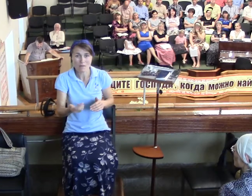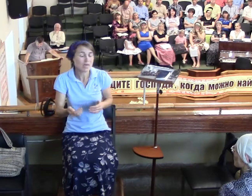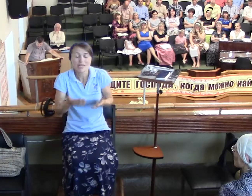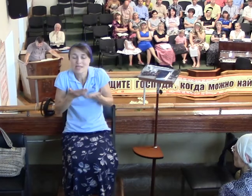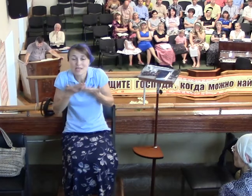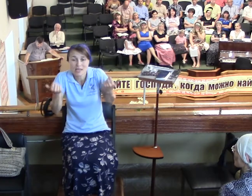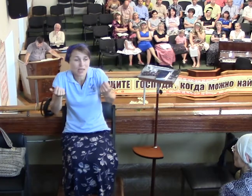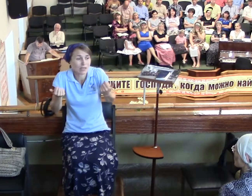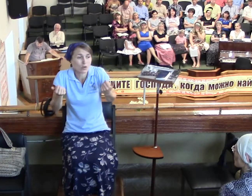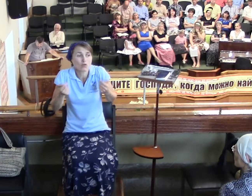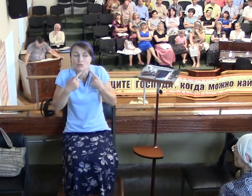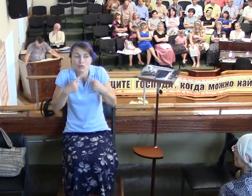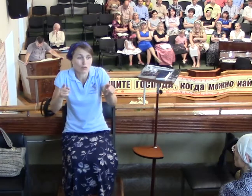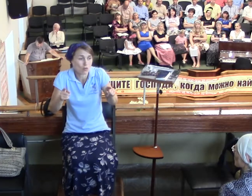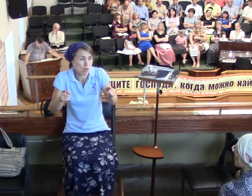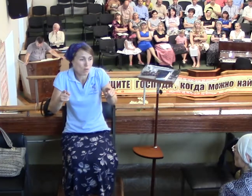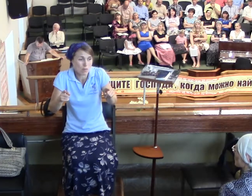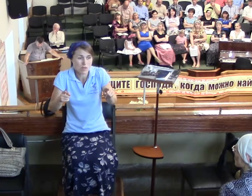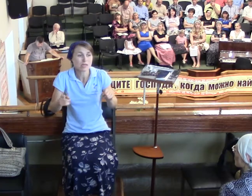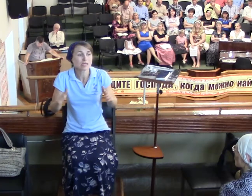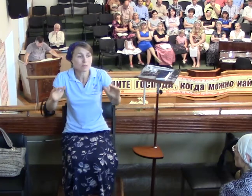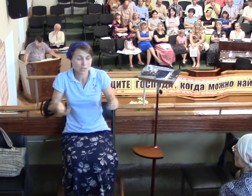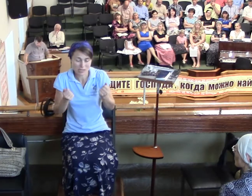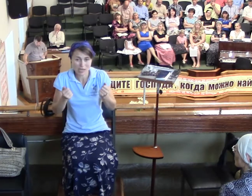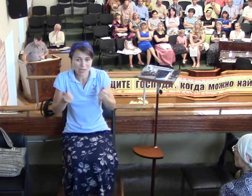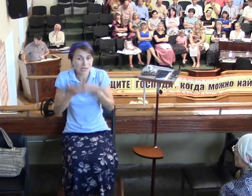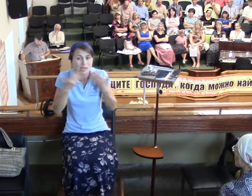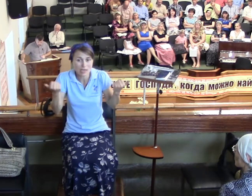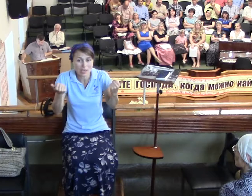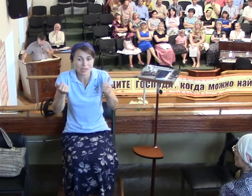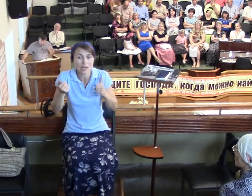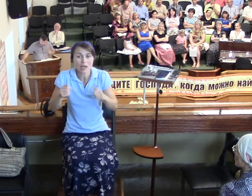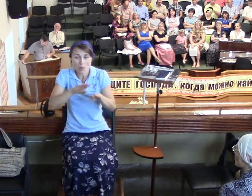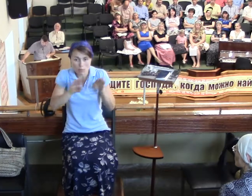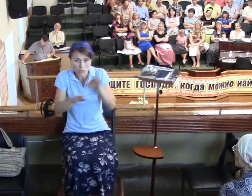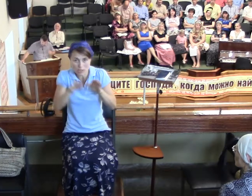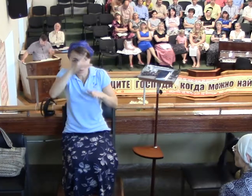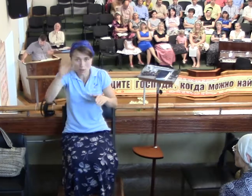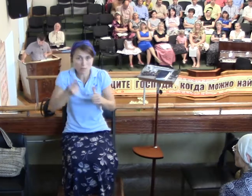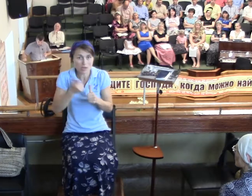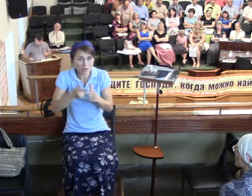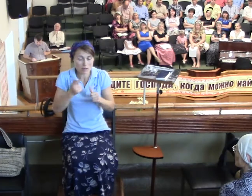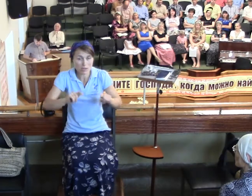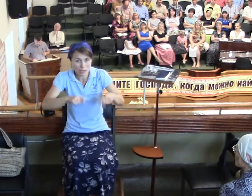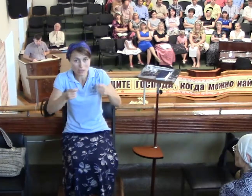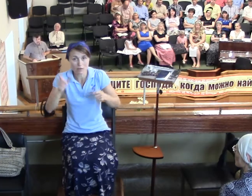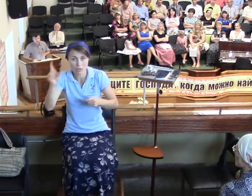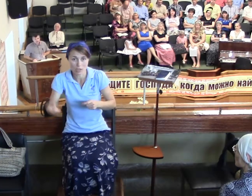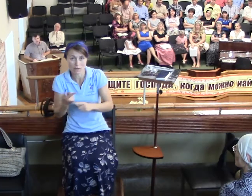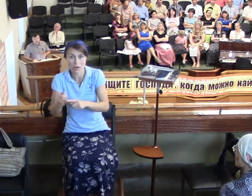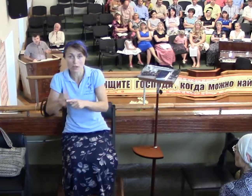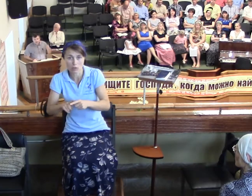спасения, ибо нет другого имени под небом данного человеком, которым надлежало бы нам